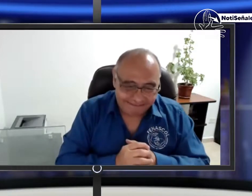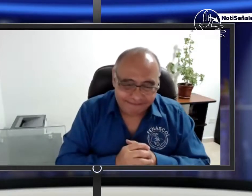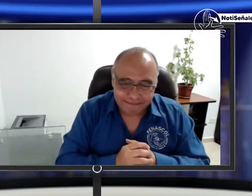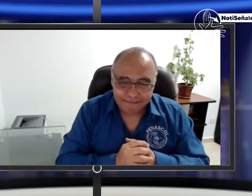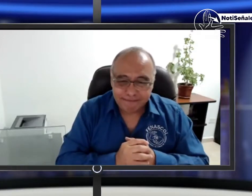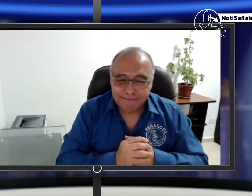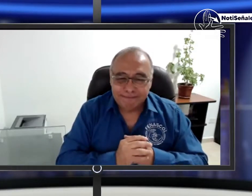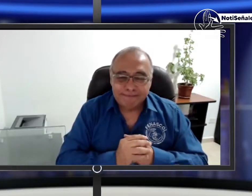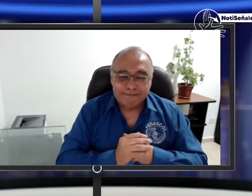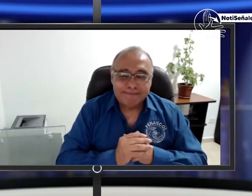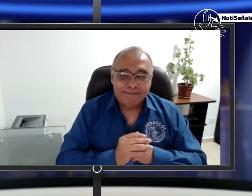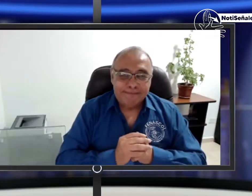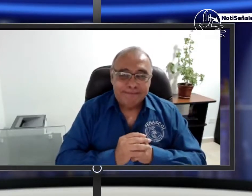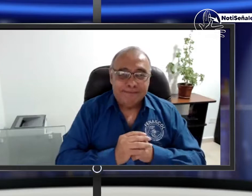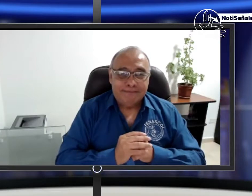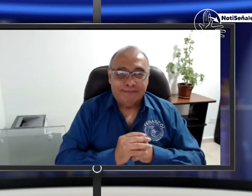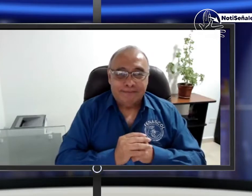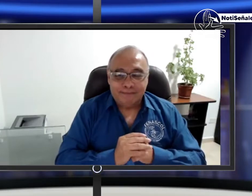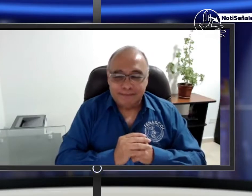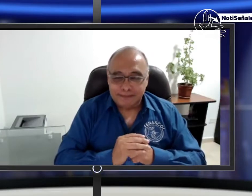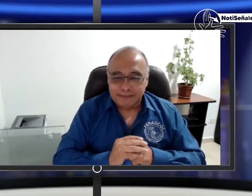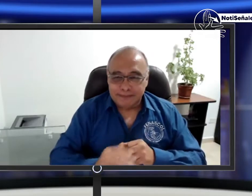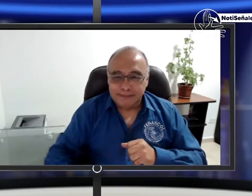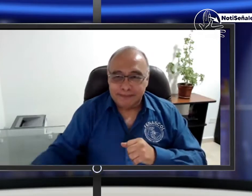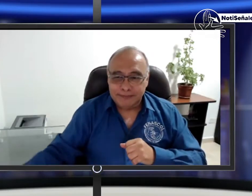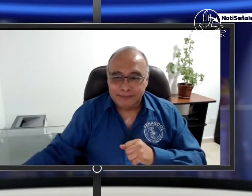creo que es importante es